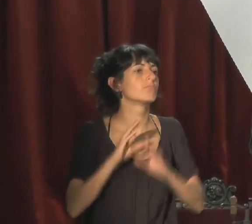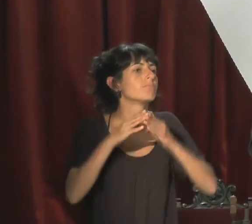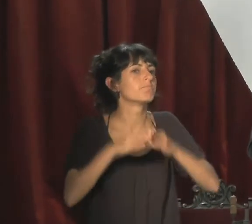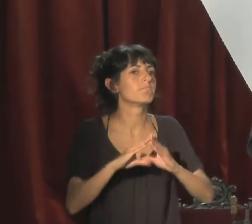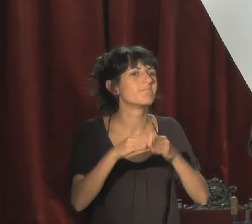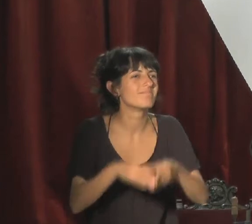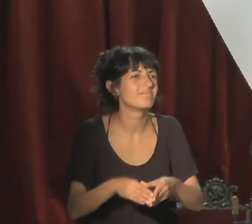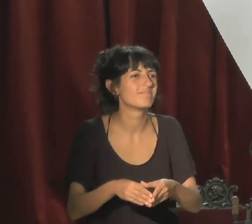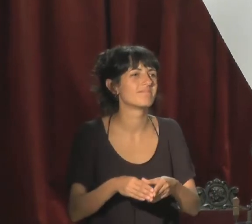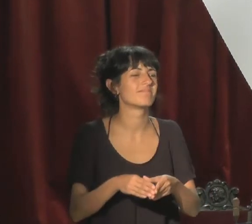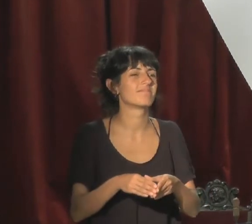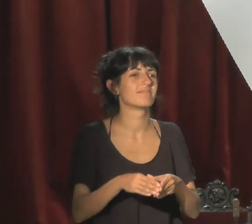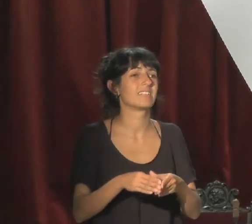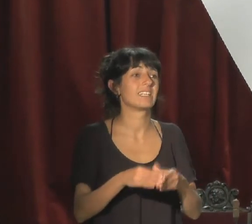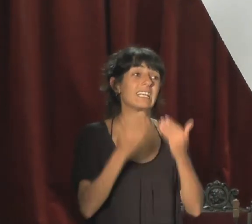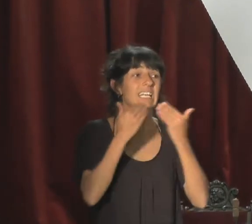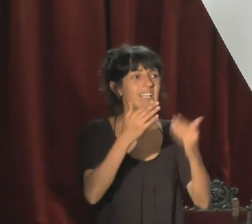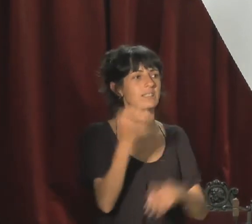con soberanía cidadá